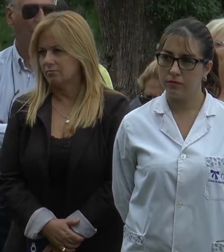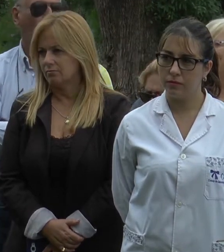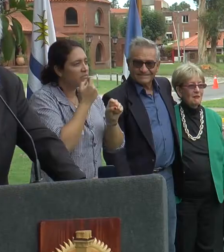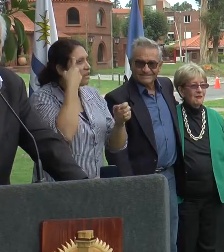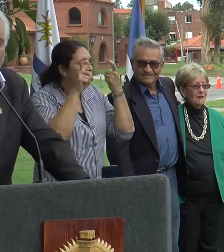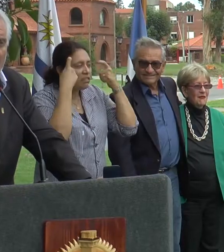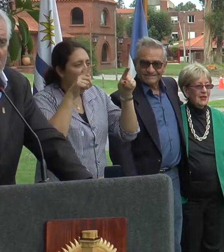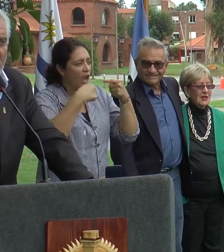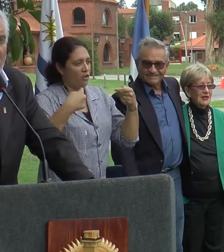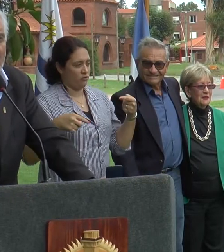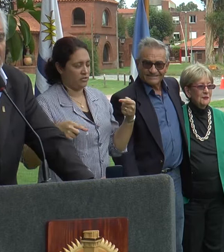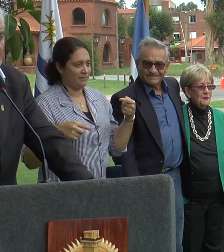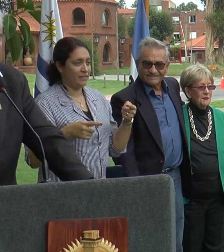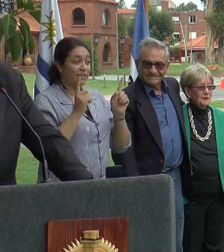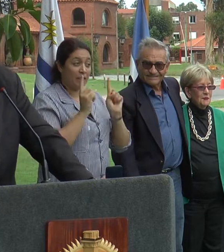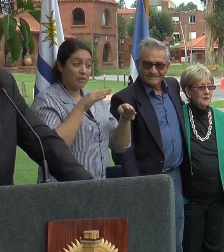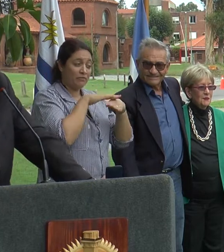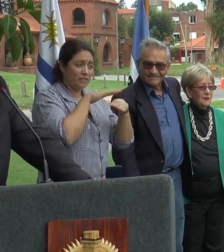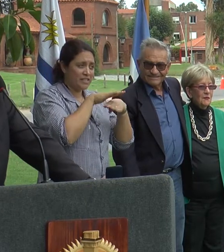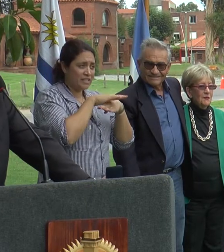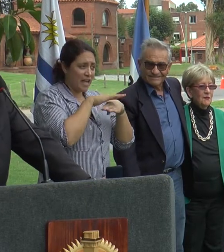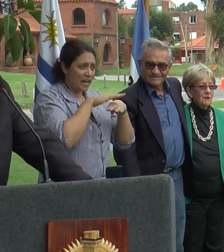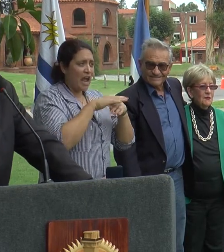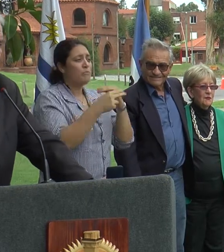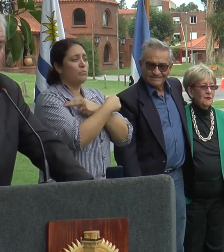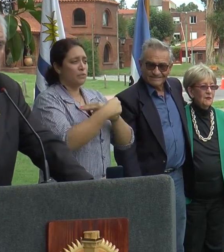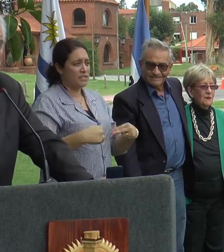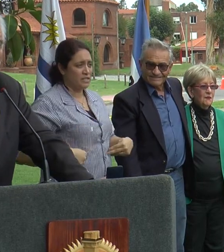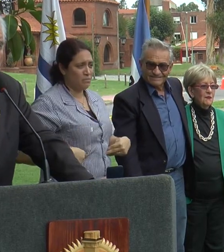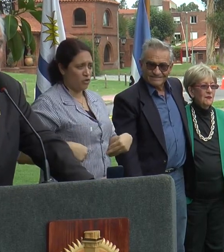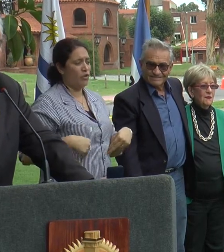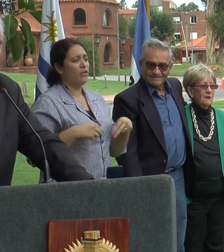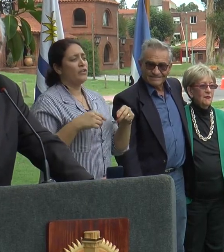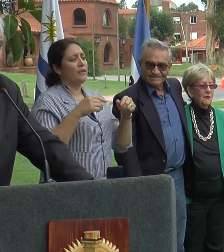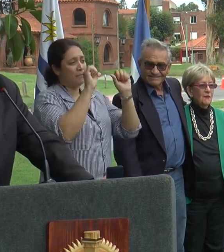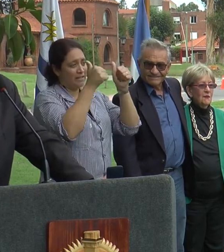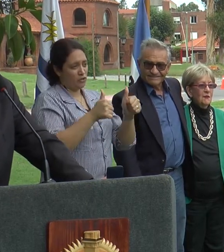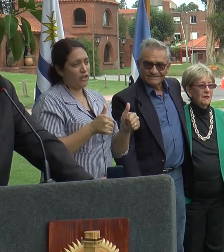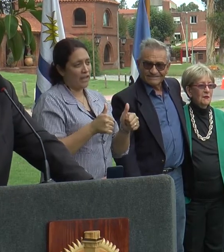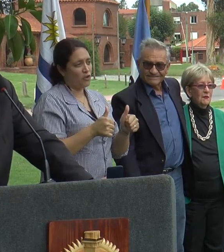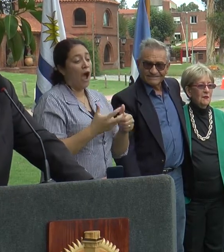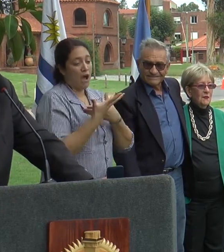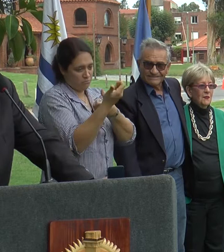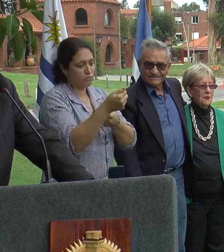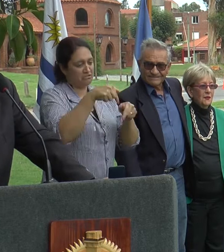también felicitar al municipio de Maldonado, que tuvo la felicidad de abrazar esto,